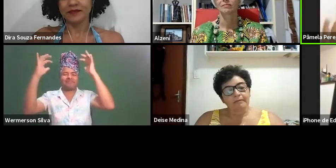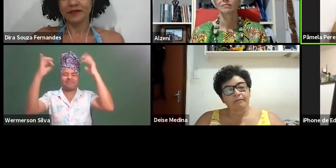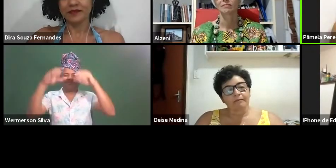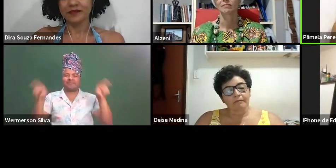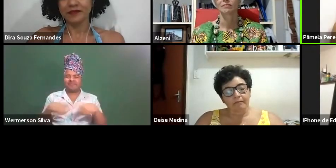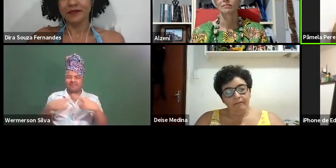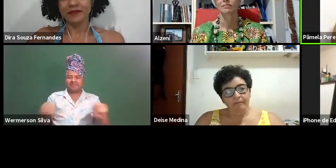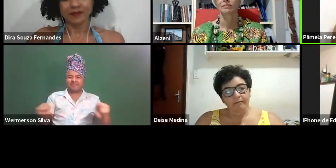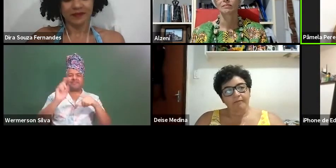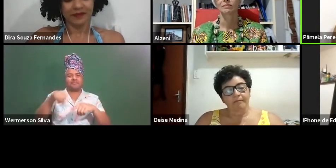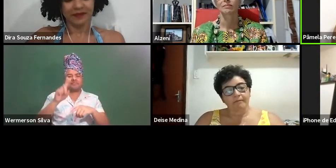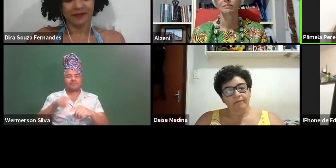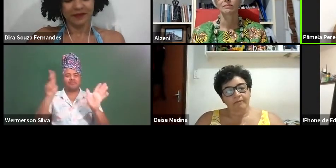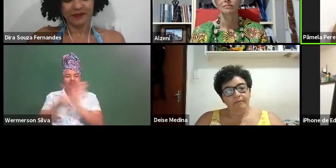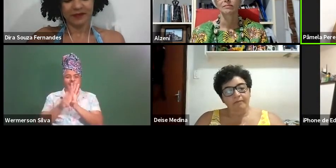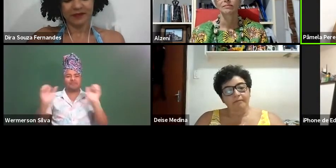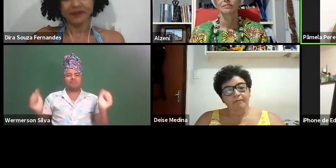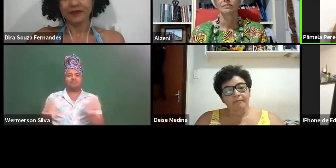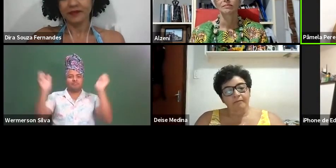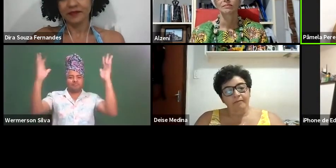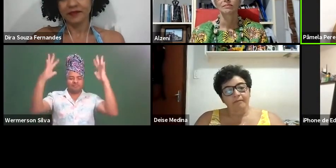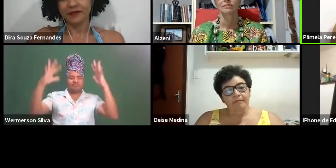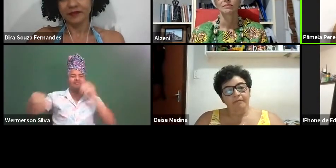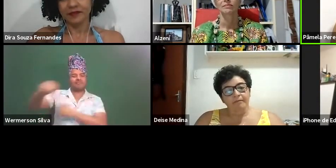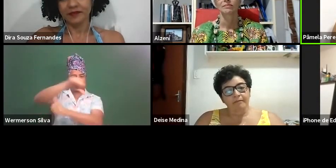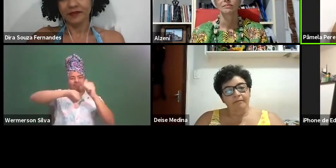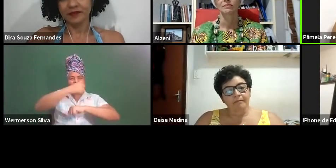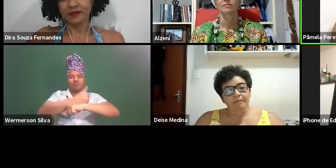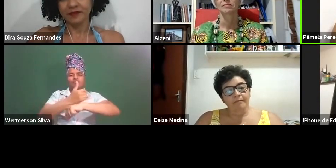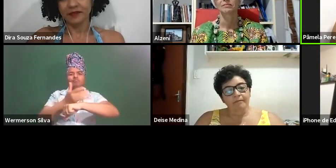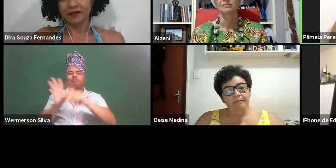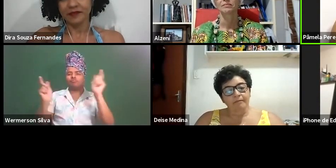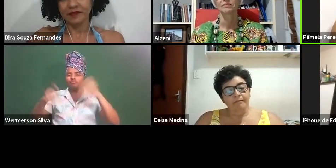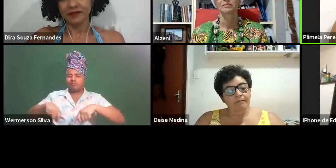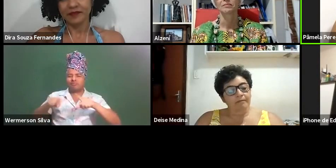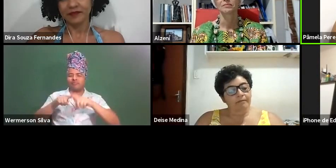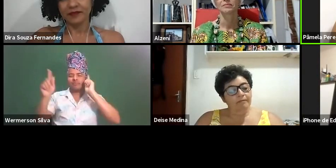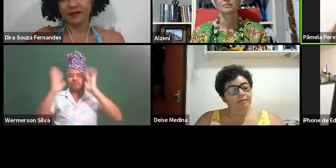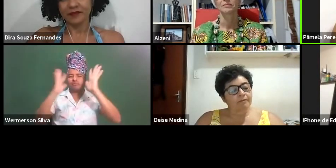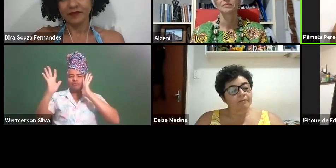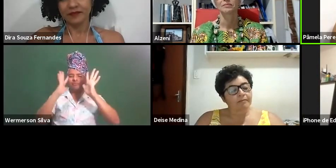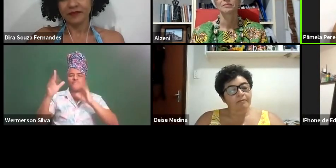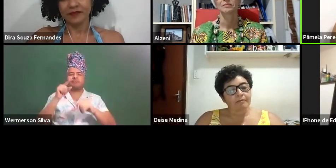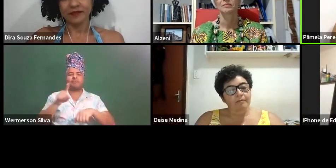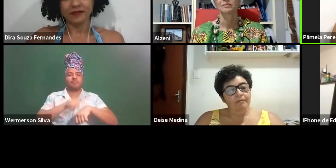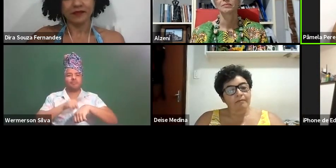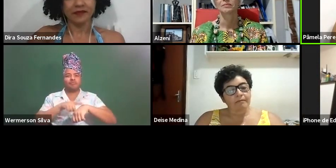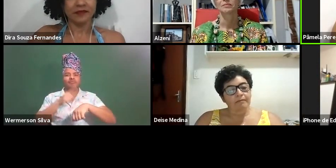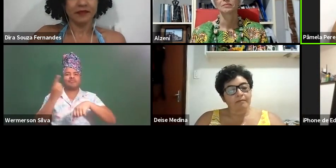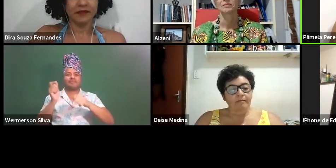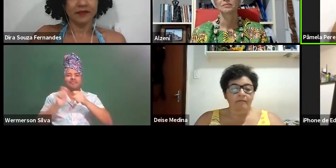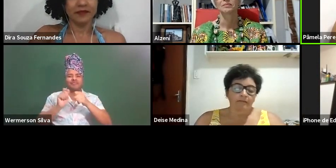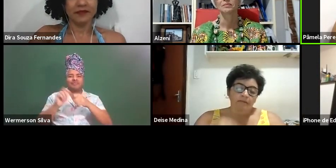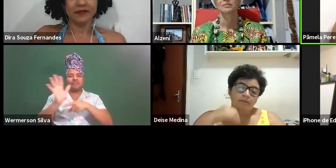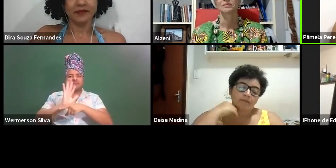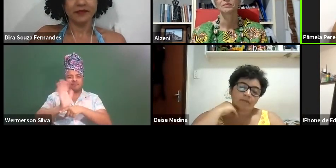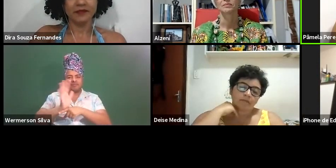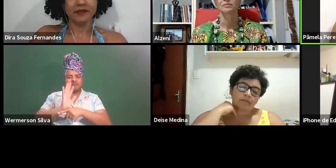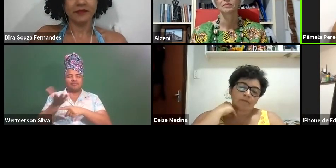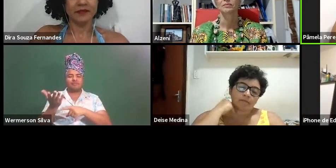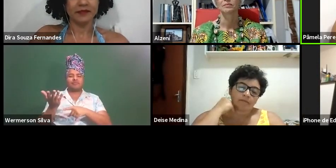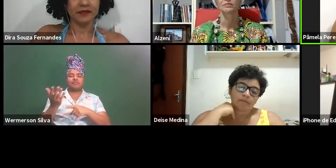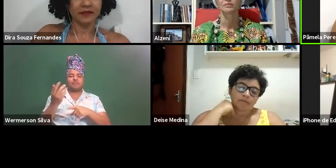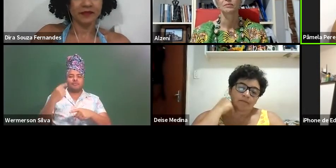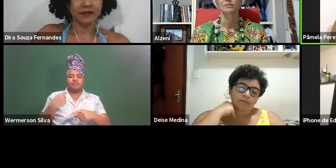dedicada ao tempo que haverá. E eu fico pensando muito no tempo de fazer o filme.